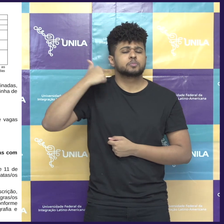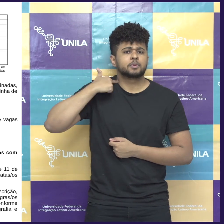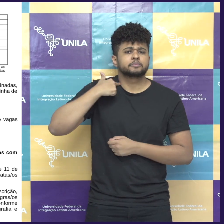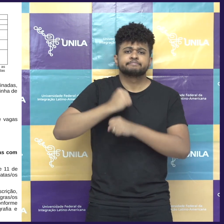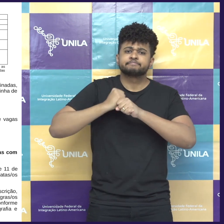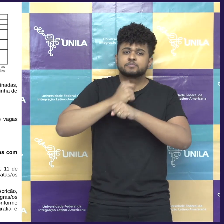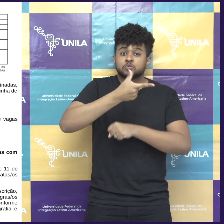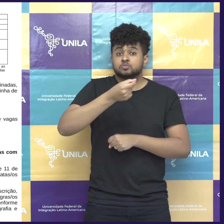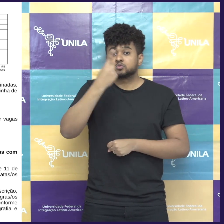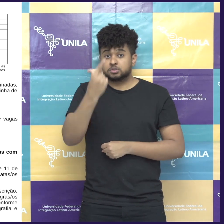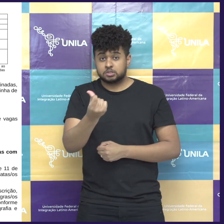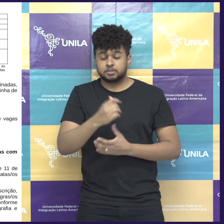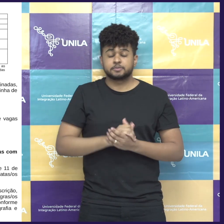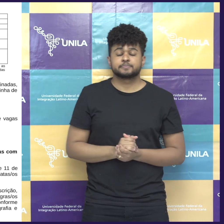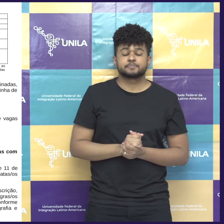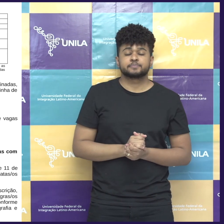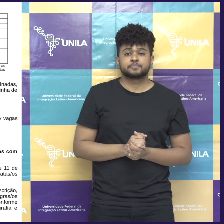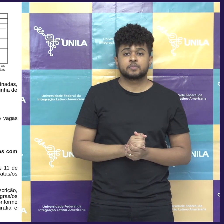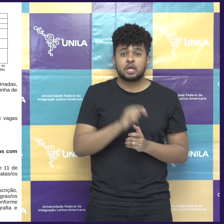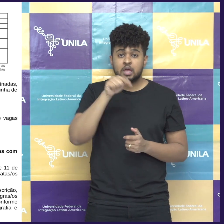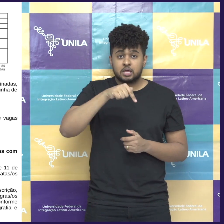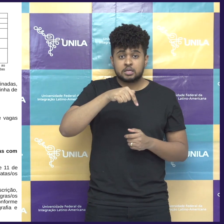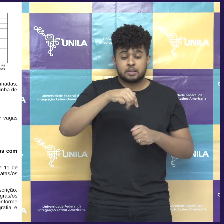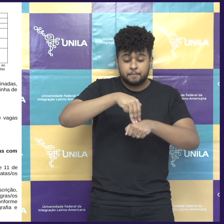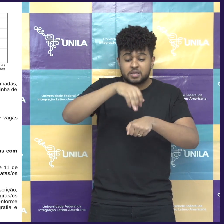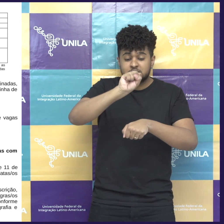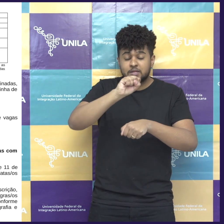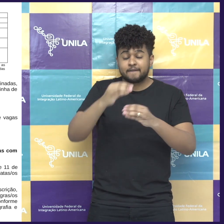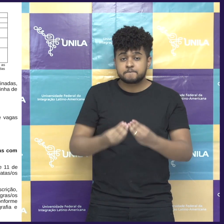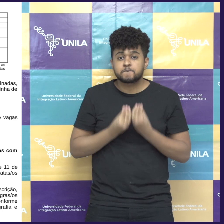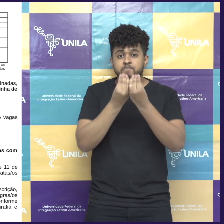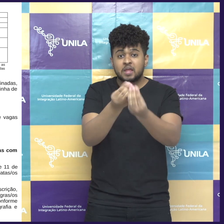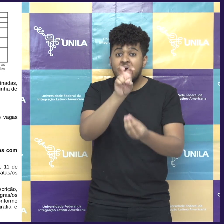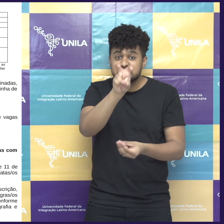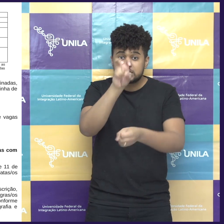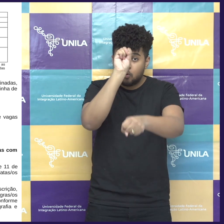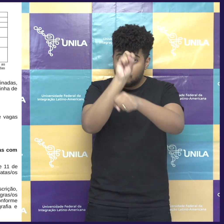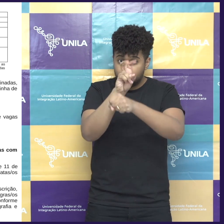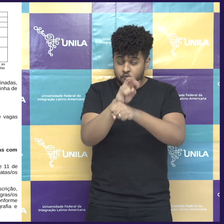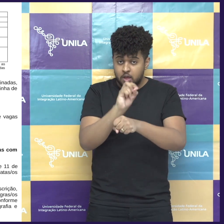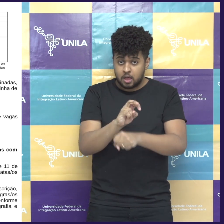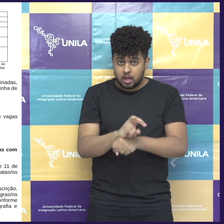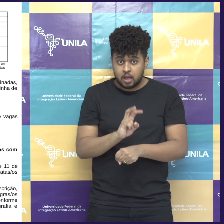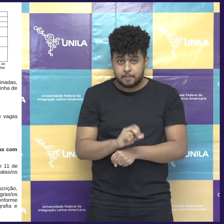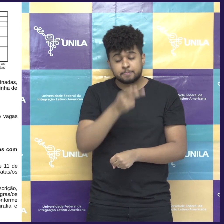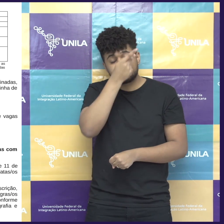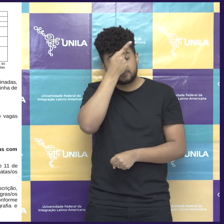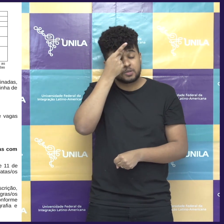de 2016, esse programa assegura 5 vagas